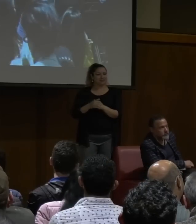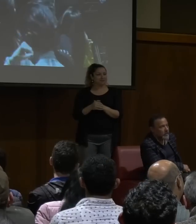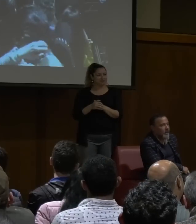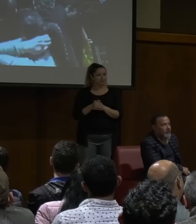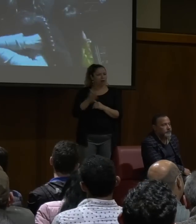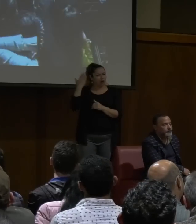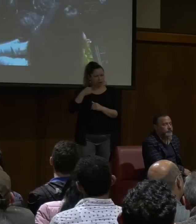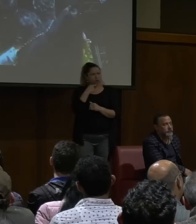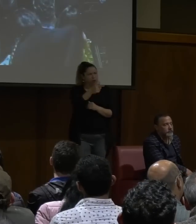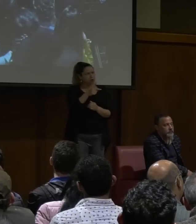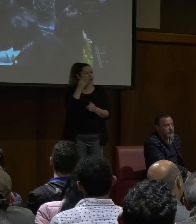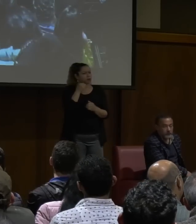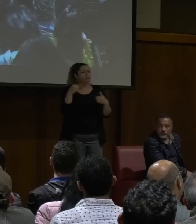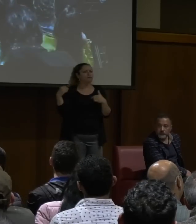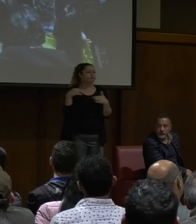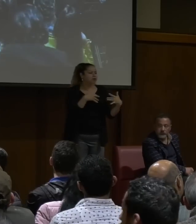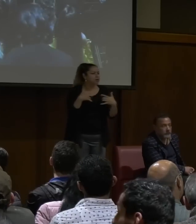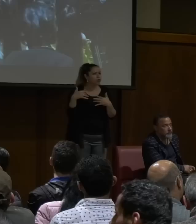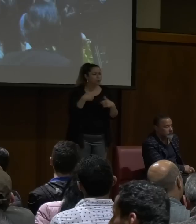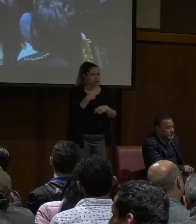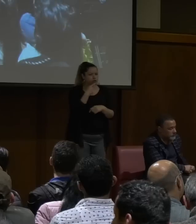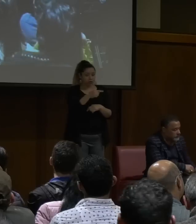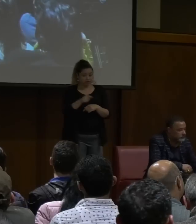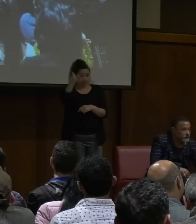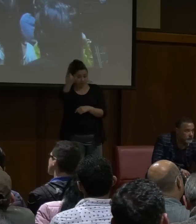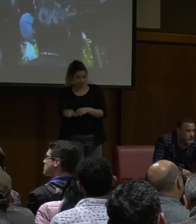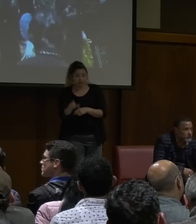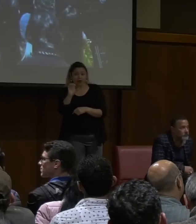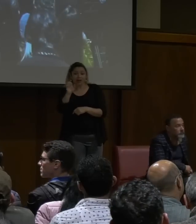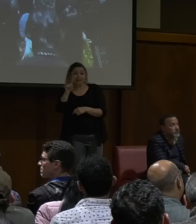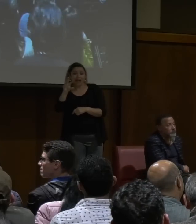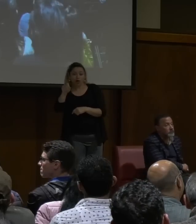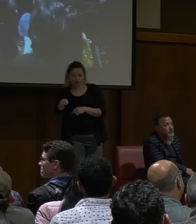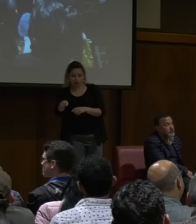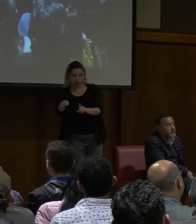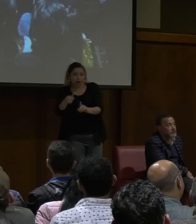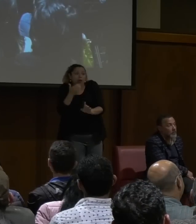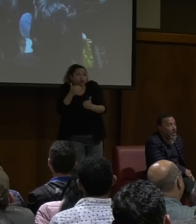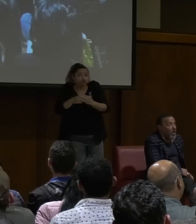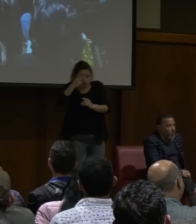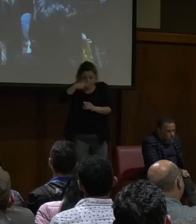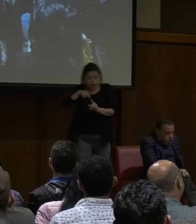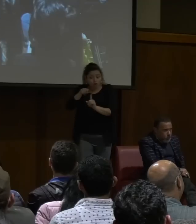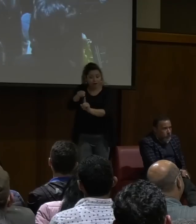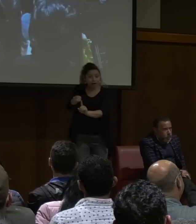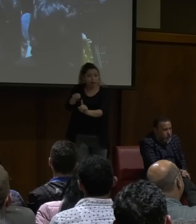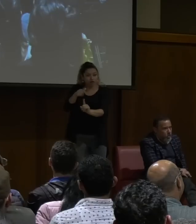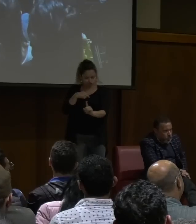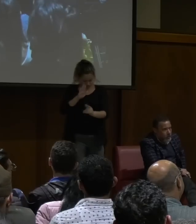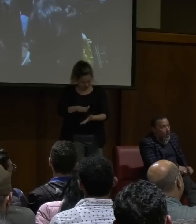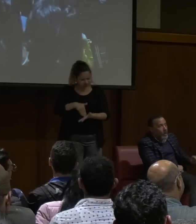allá en Valledupar, es que los herederos de Escalona, si yo fuera hijo de Escalona, me pararía y hubiera